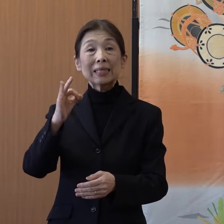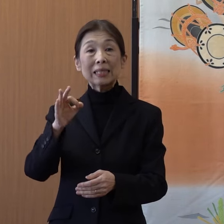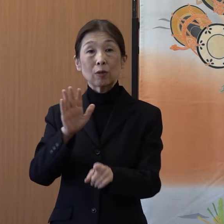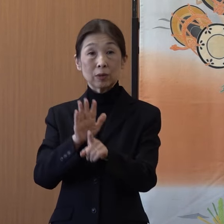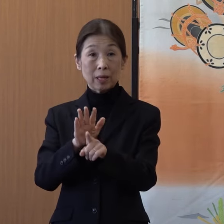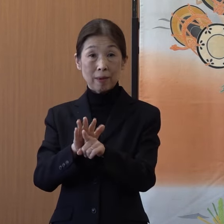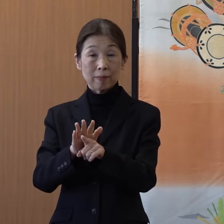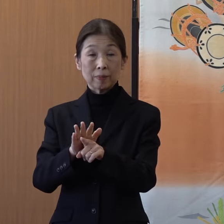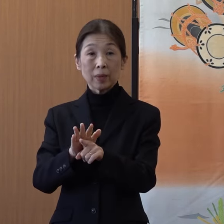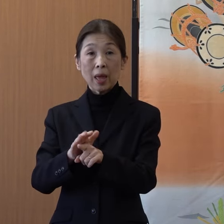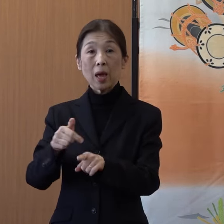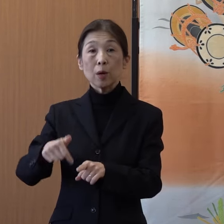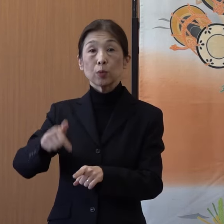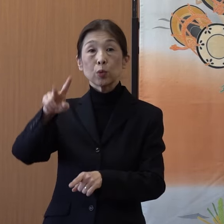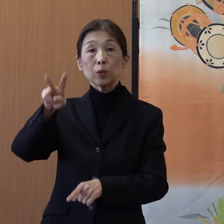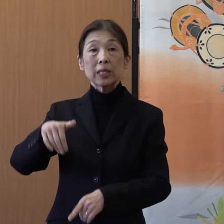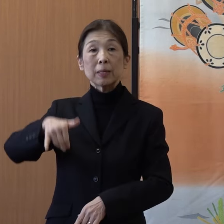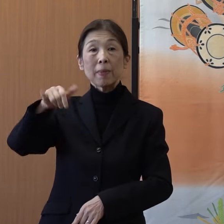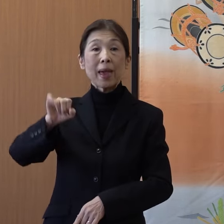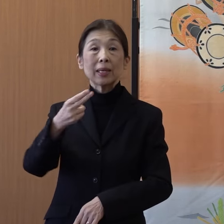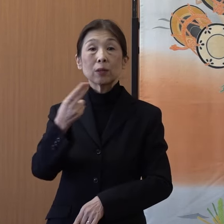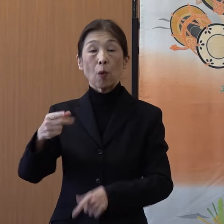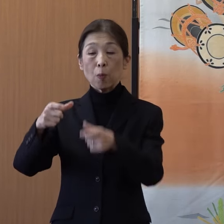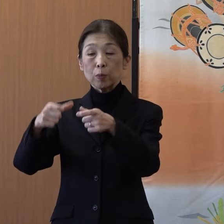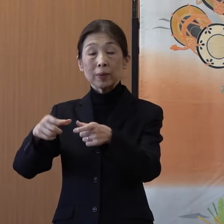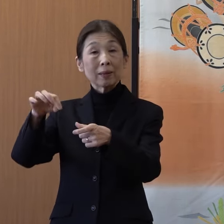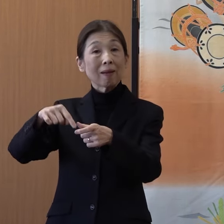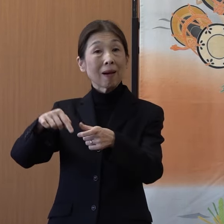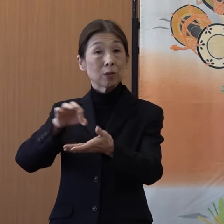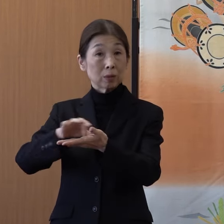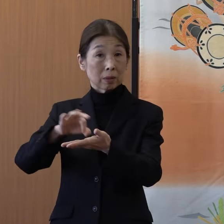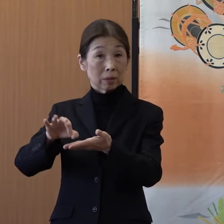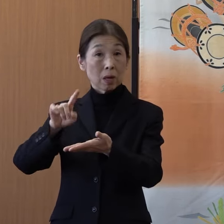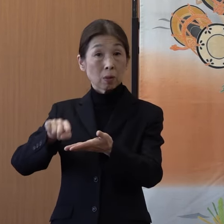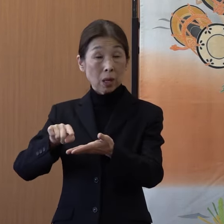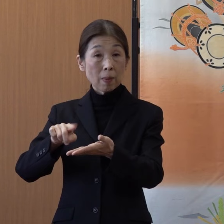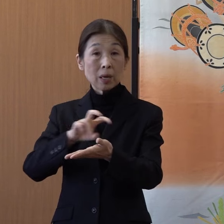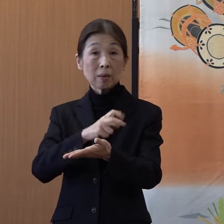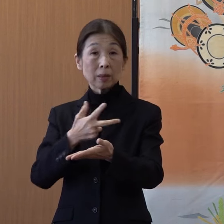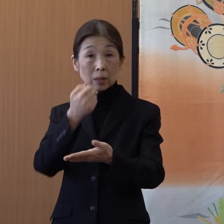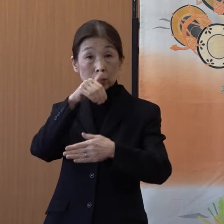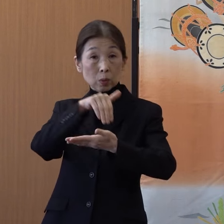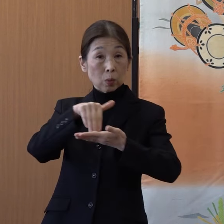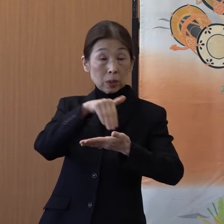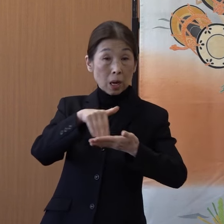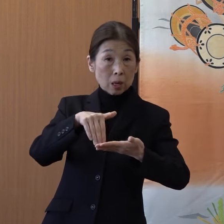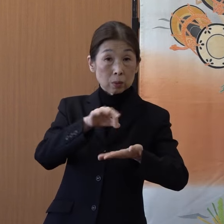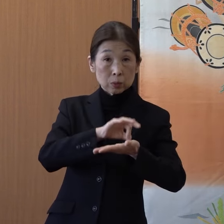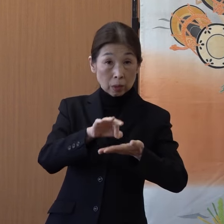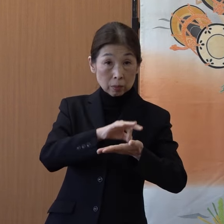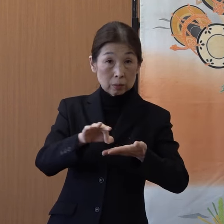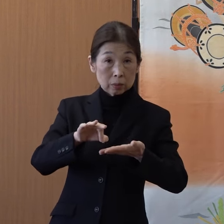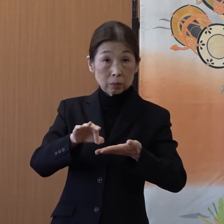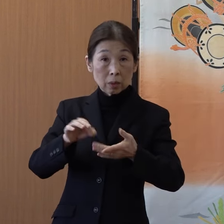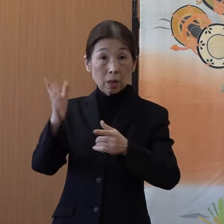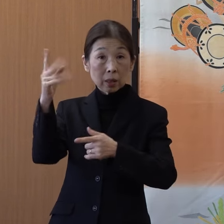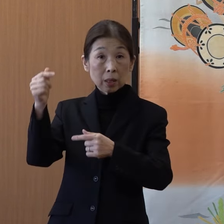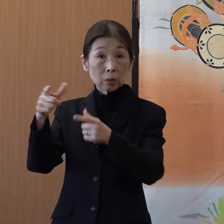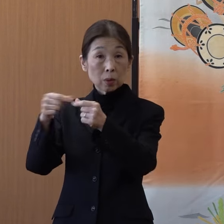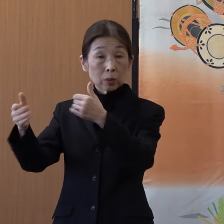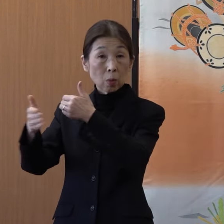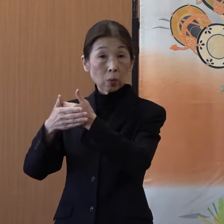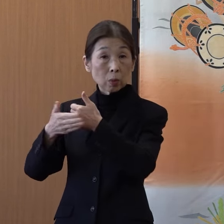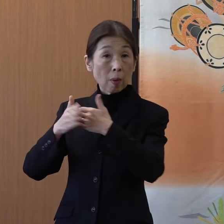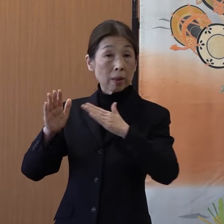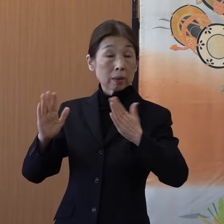ペイドカードを提供していると思うんですけど、これって市の予算で出ていて、県とか国からの補助っていうのが確か対象にならないものだと